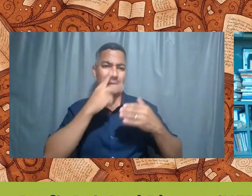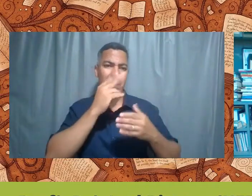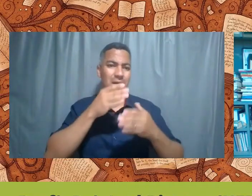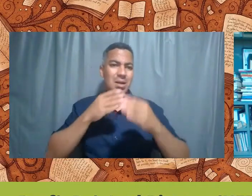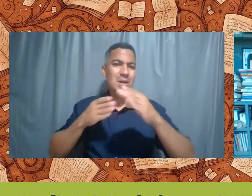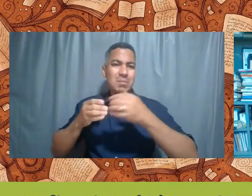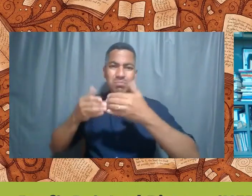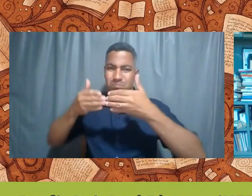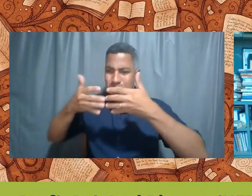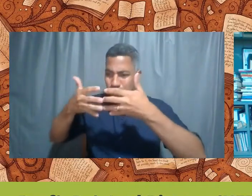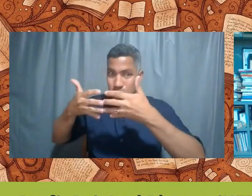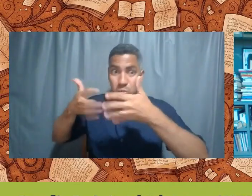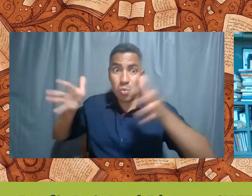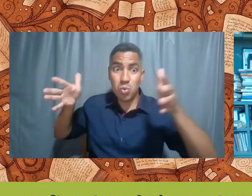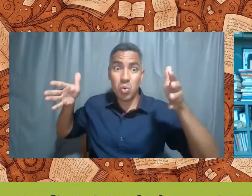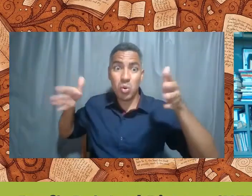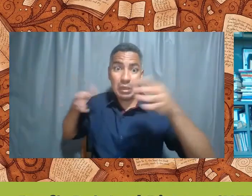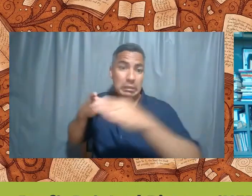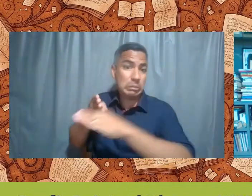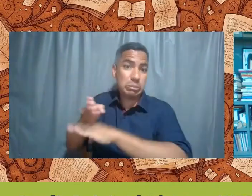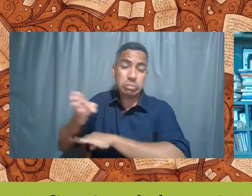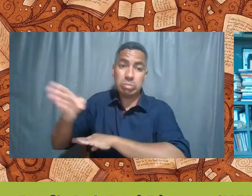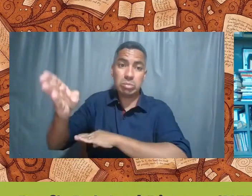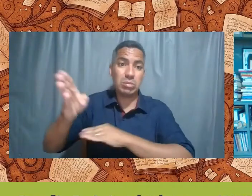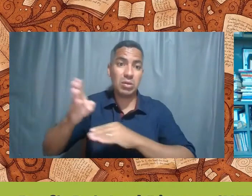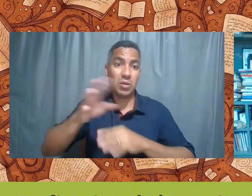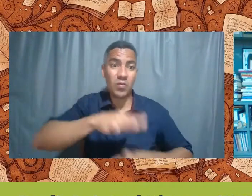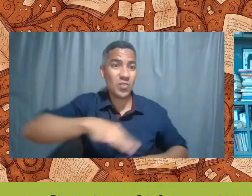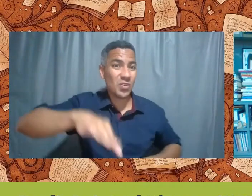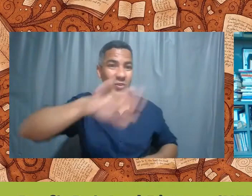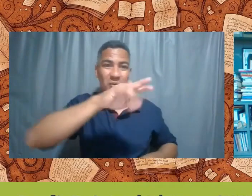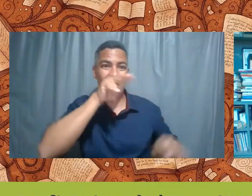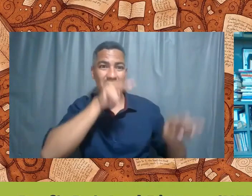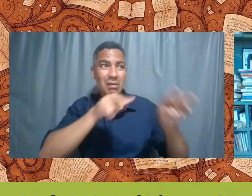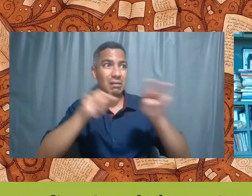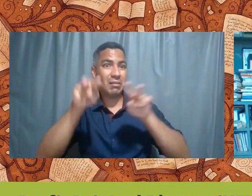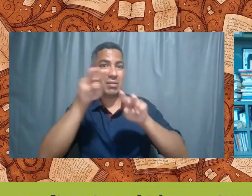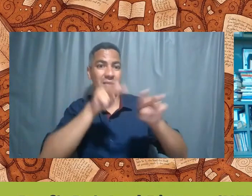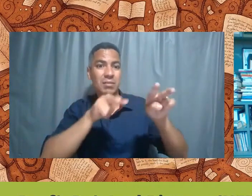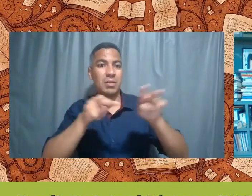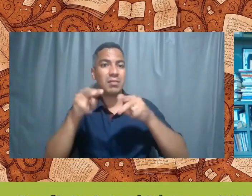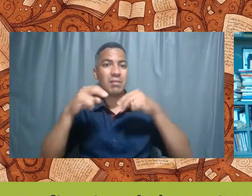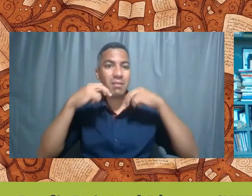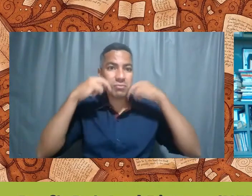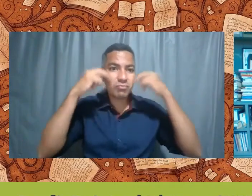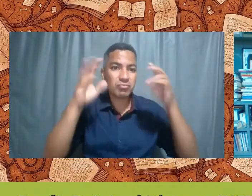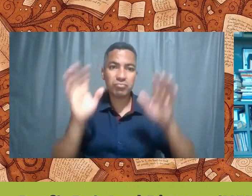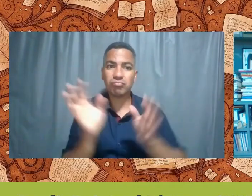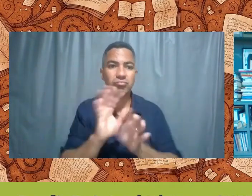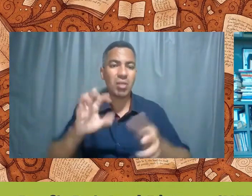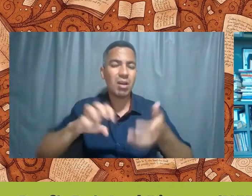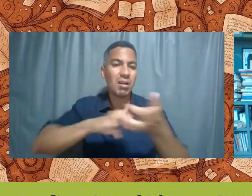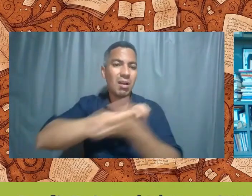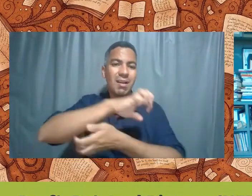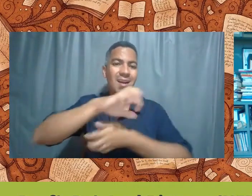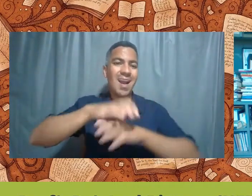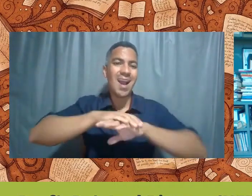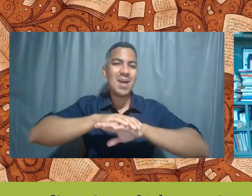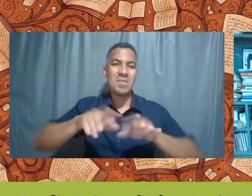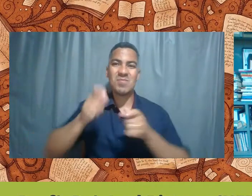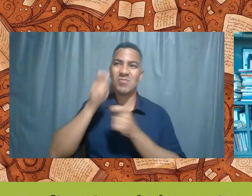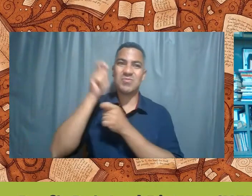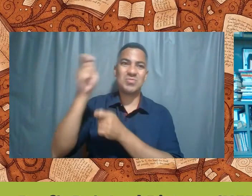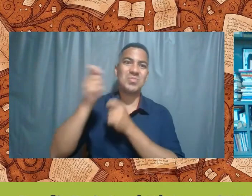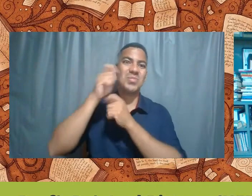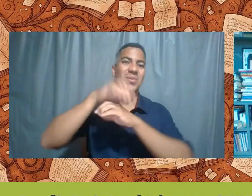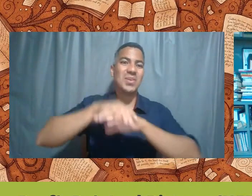digamos assim, maternal e de esposa das mulheres, né? Evidentemente que essa